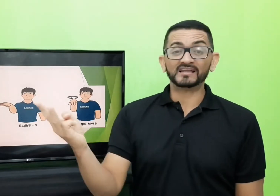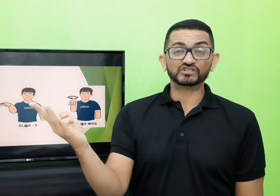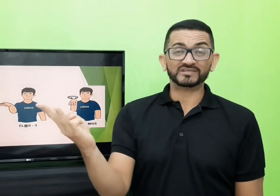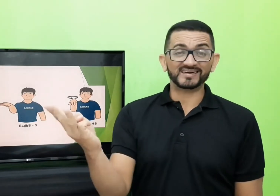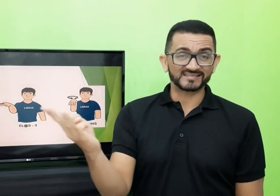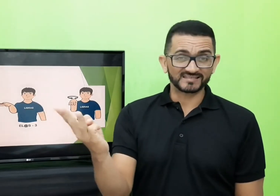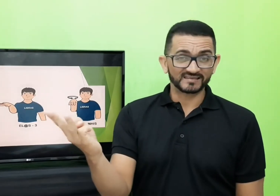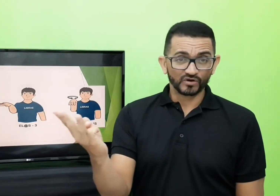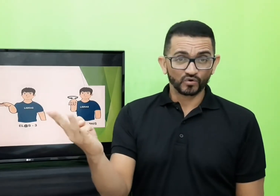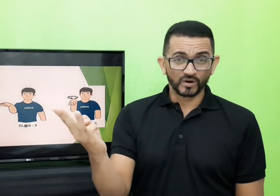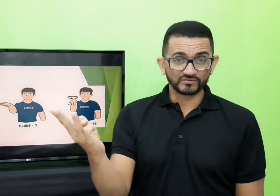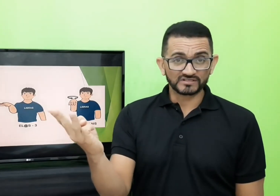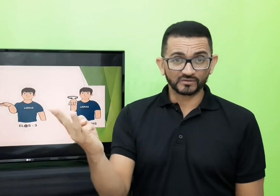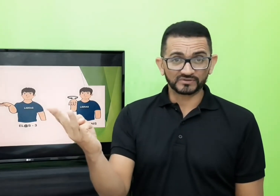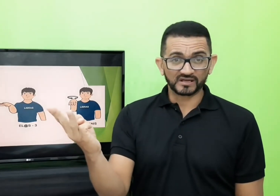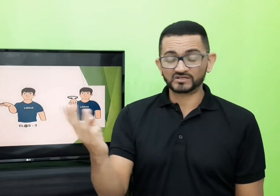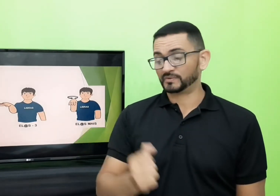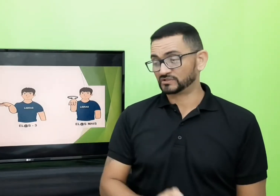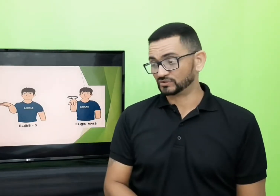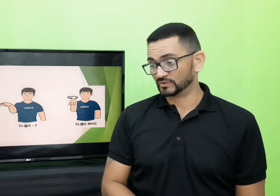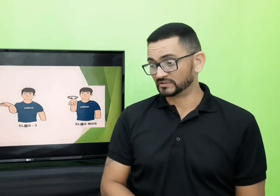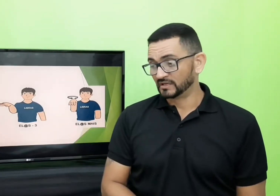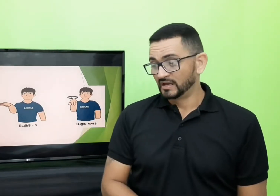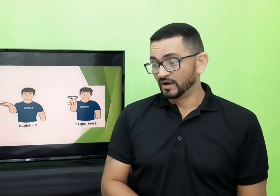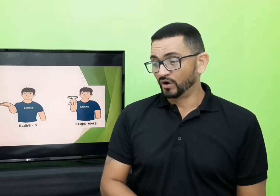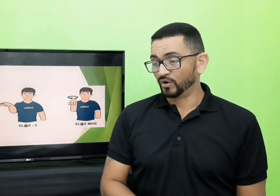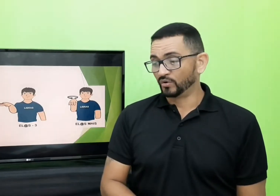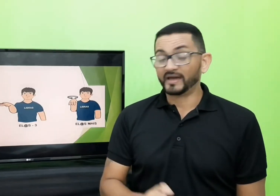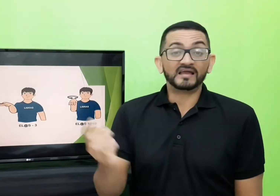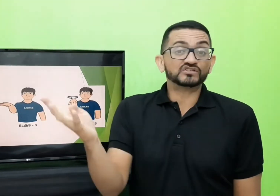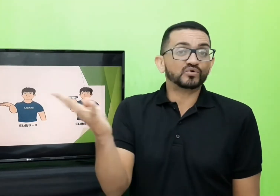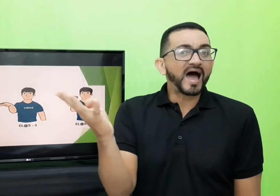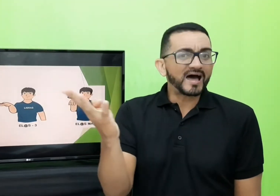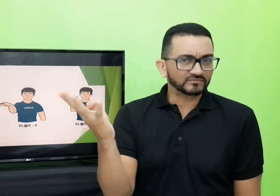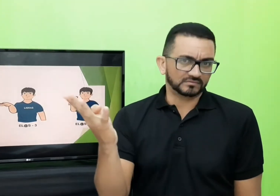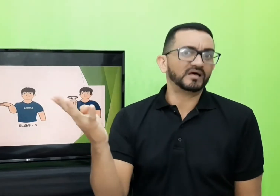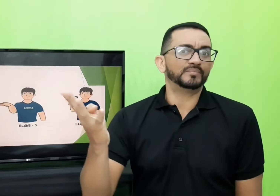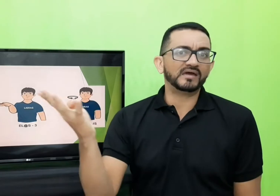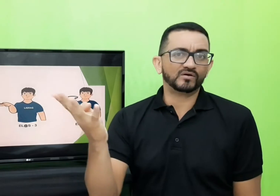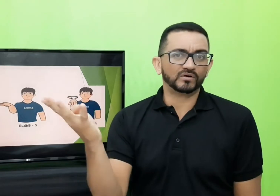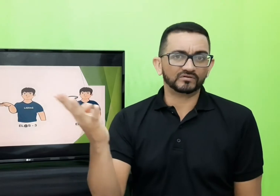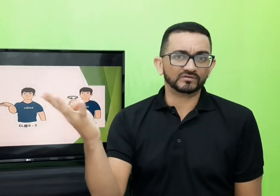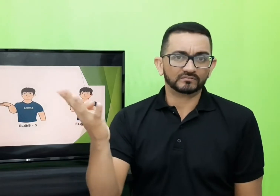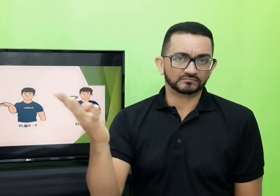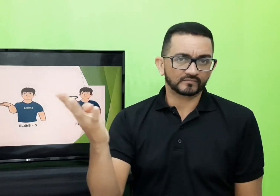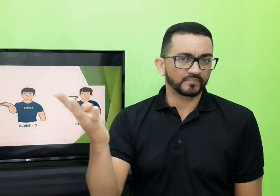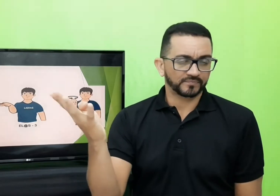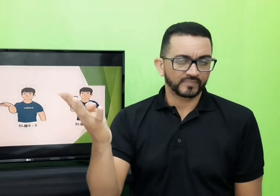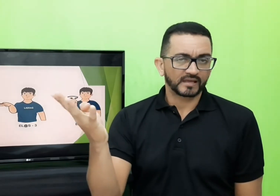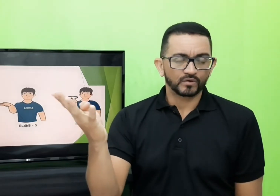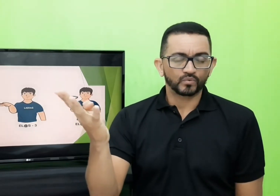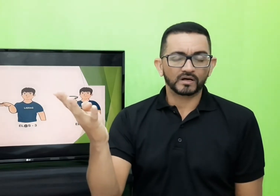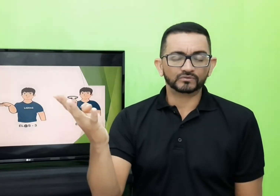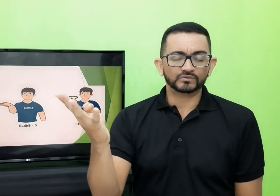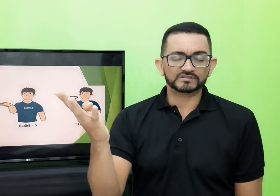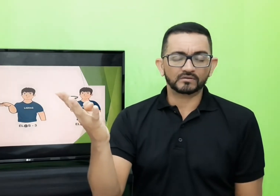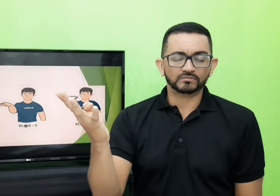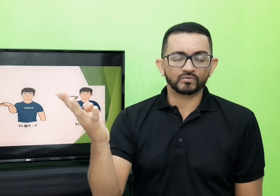eles 3, quando são 3 pessoas. Ou eles 4 também, quando são